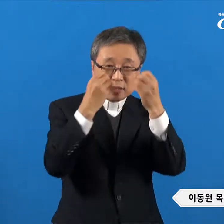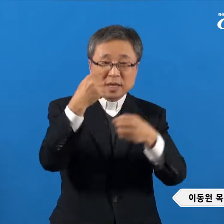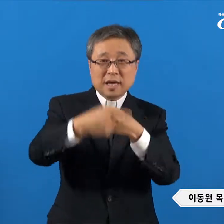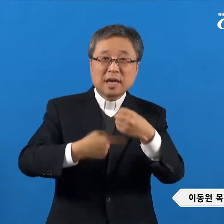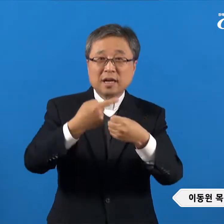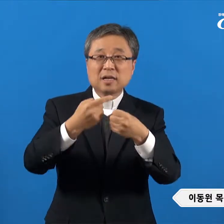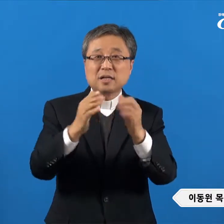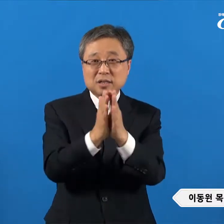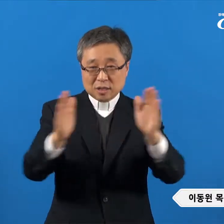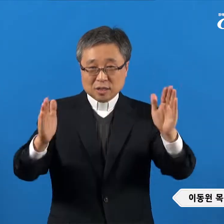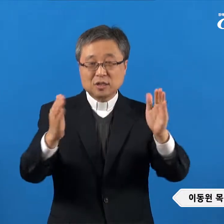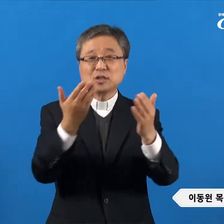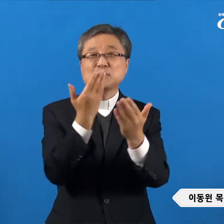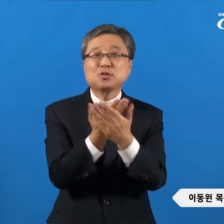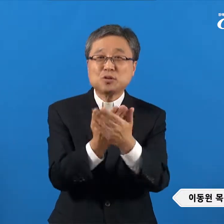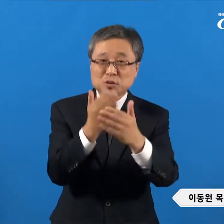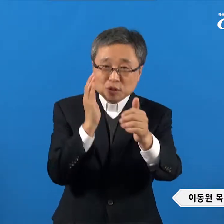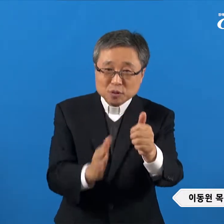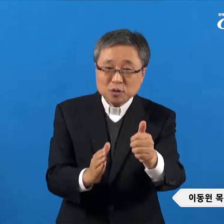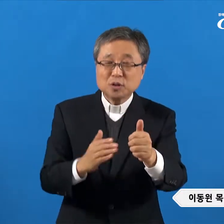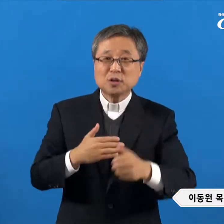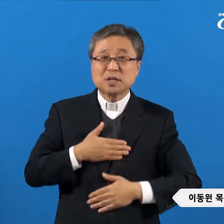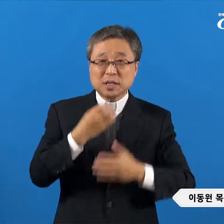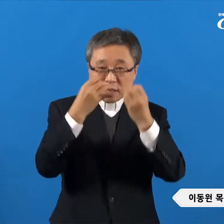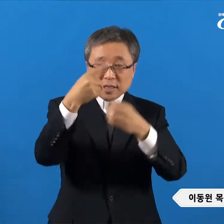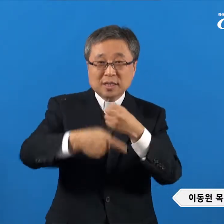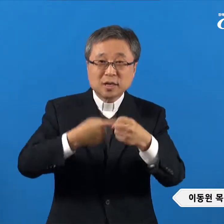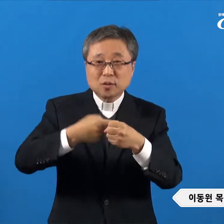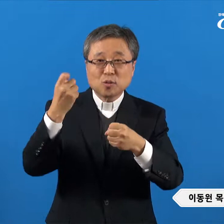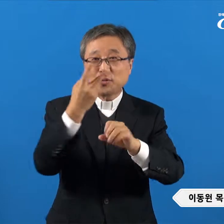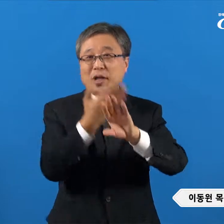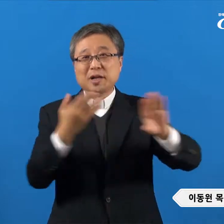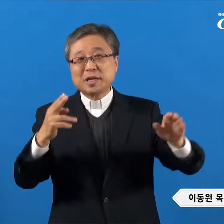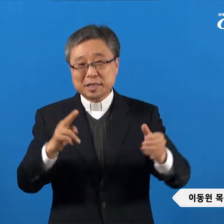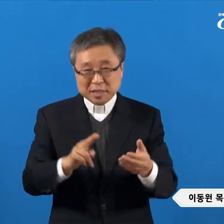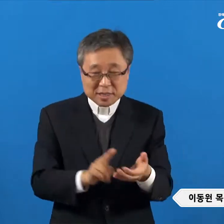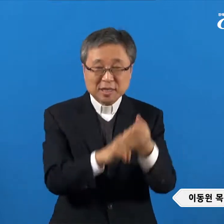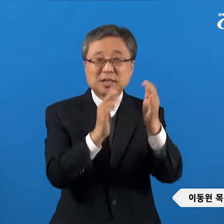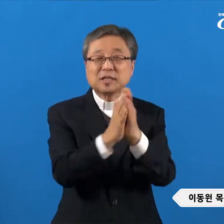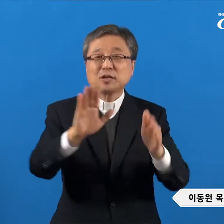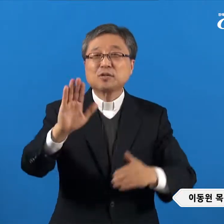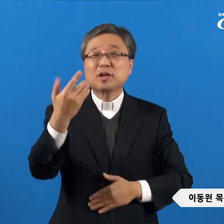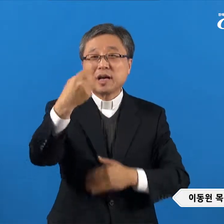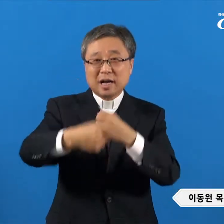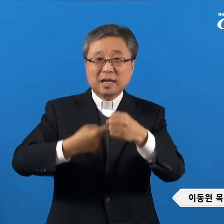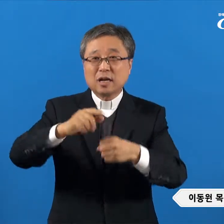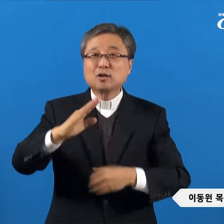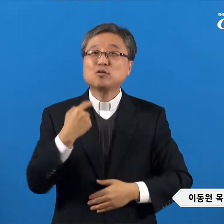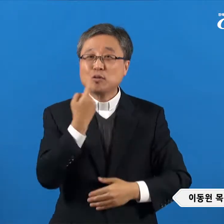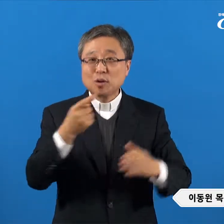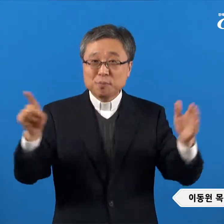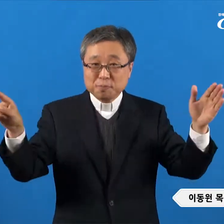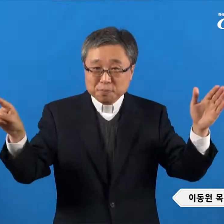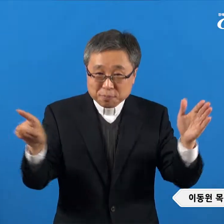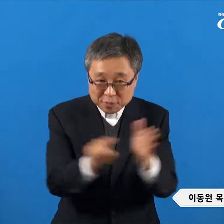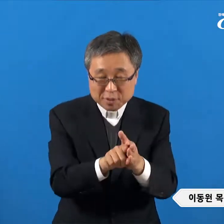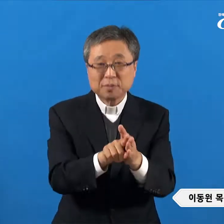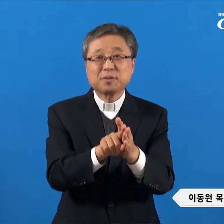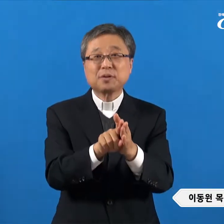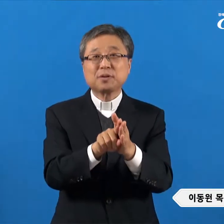여십시오. 새해는 또 다른 기적이 시작되는 한 해가 될 줄로 믿습니다. 해피 뉴